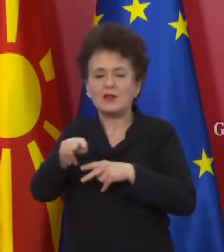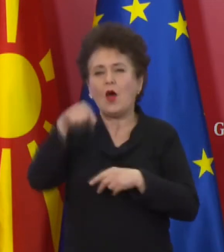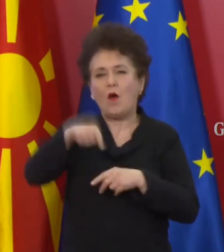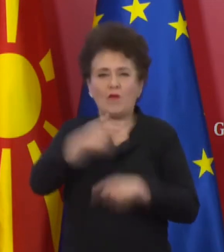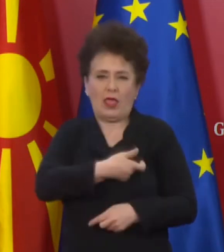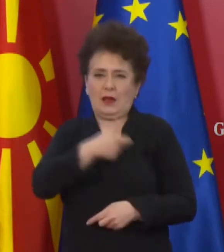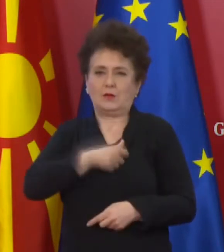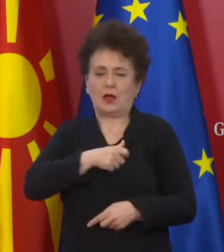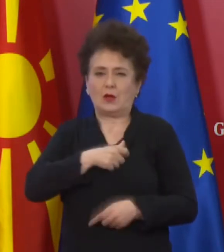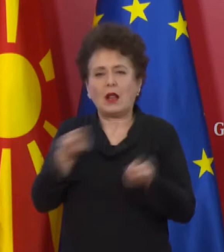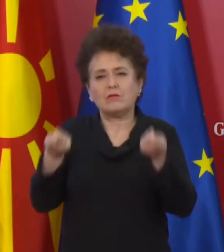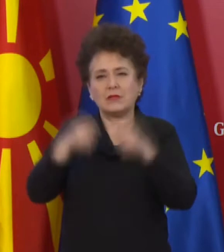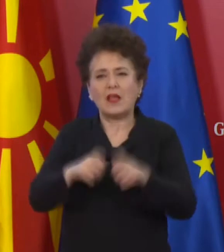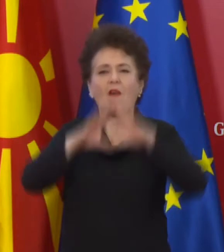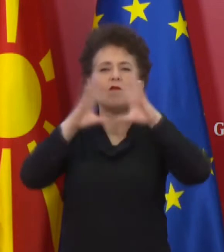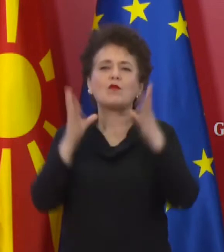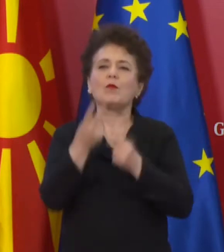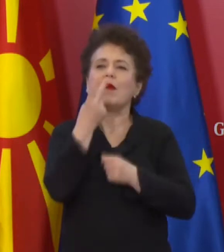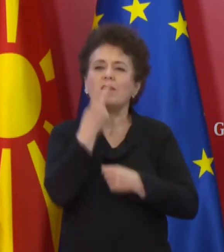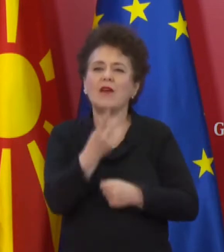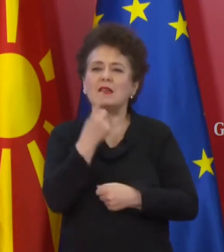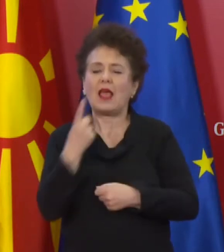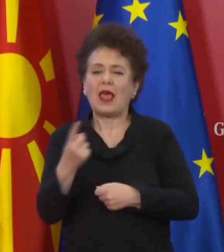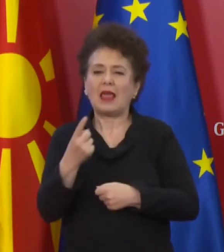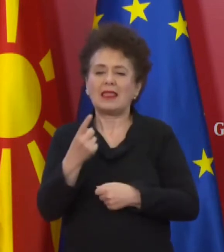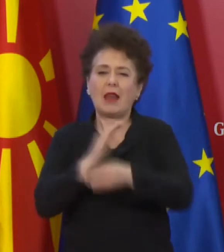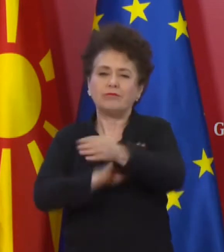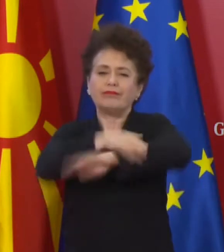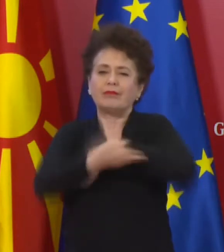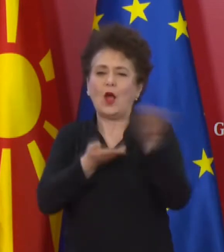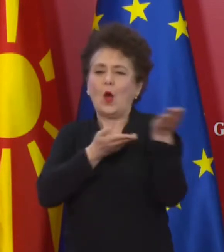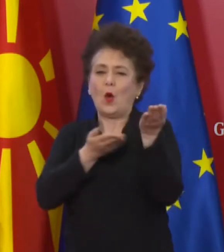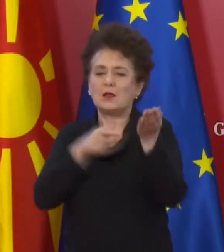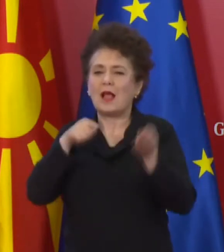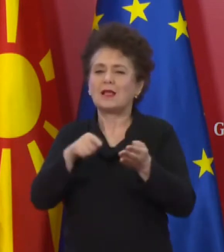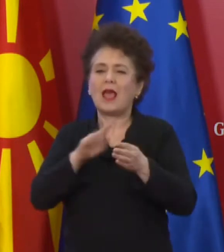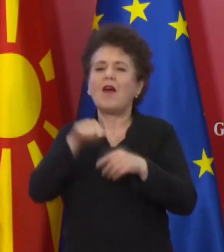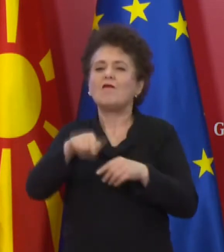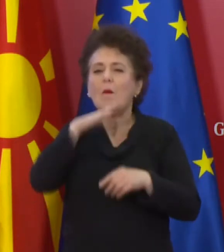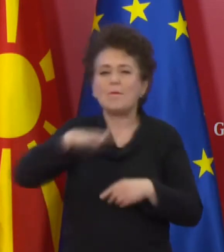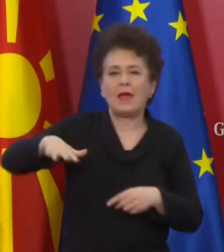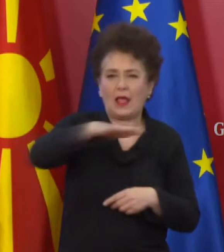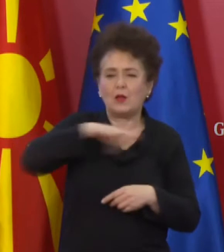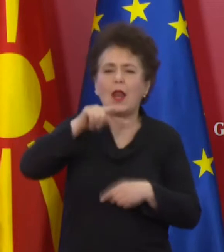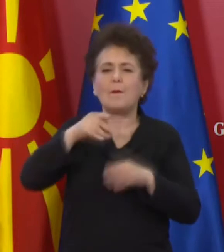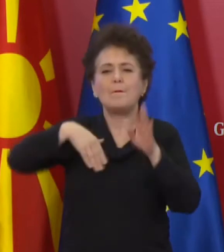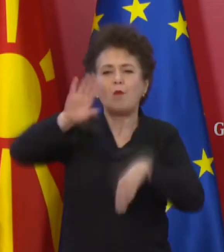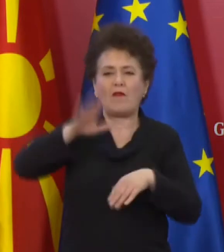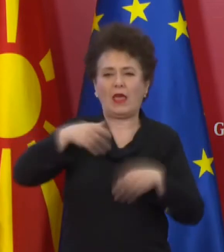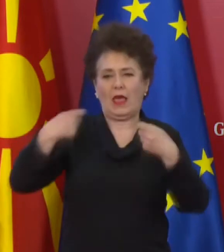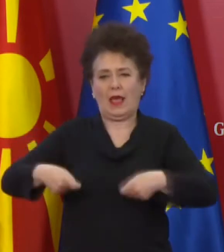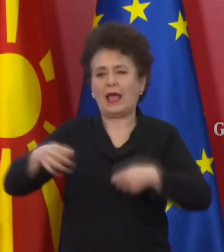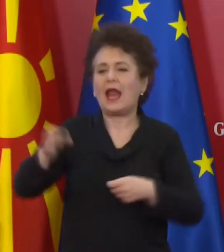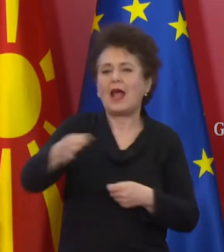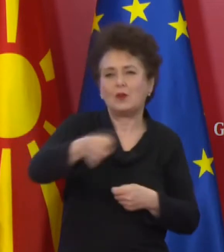Gostivar dhe Struk. Ky inspektorat përveç objekteve hotelierike dhe tregtarëve me vendim të qeverisë, është autorizuar të kontrollojë edhe çmimet